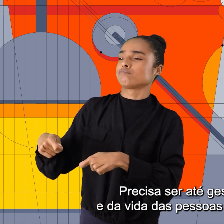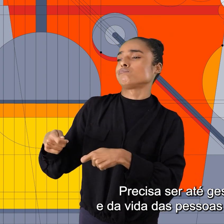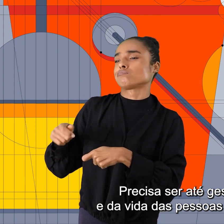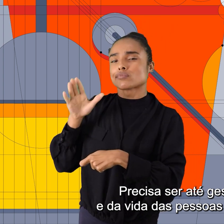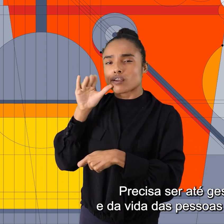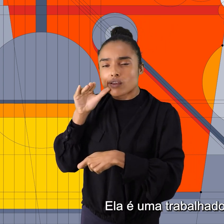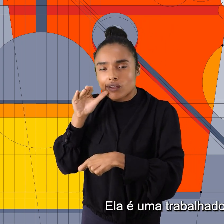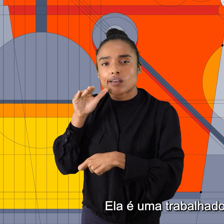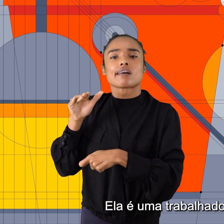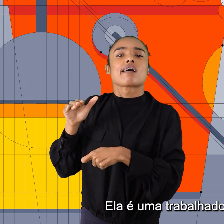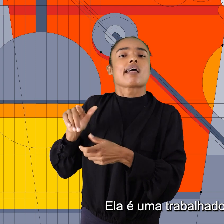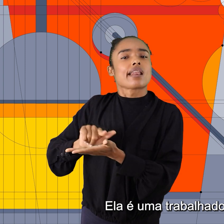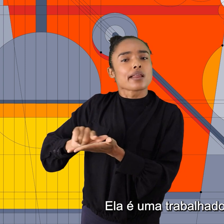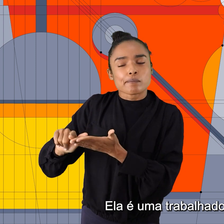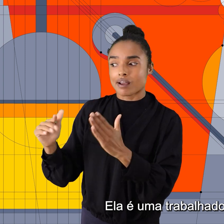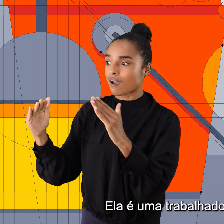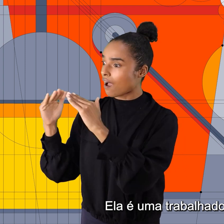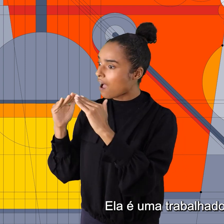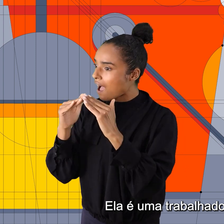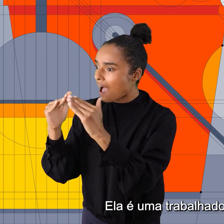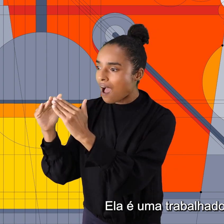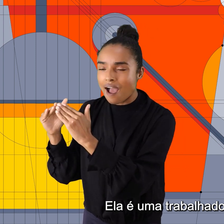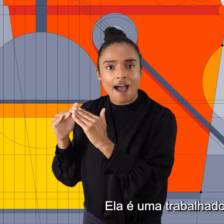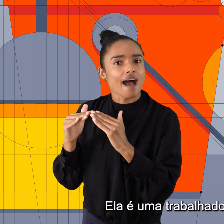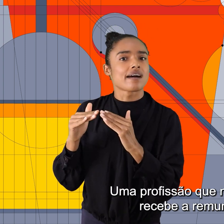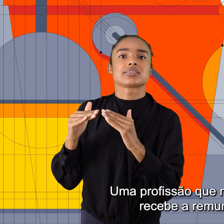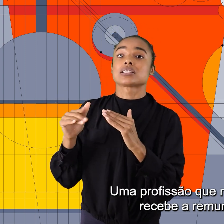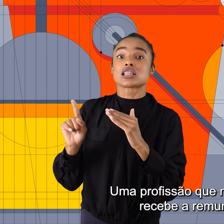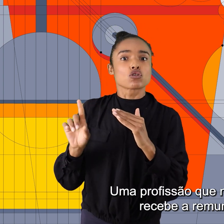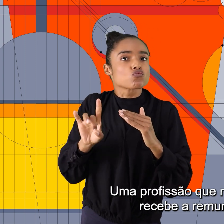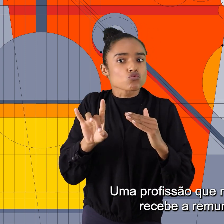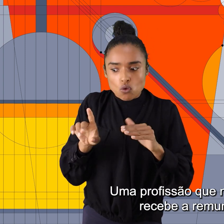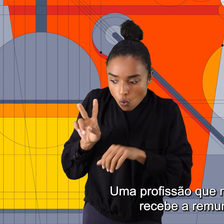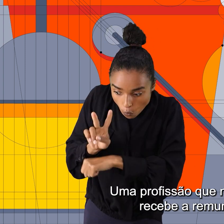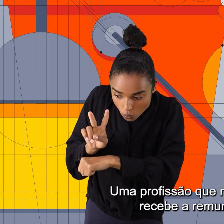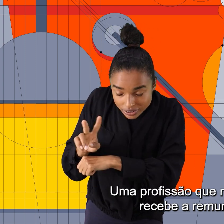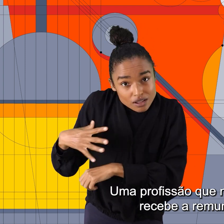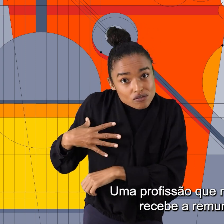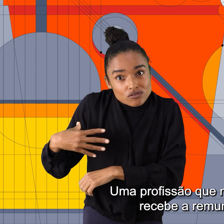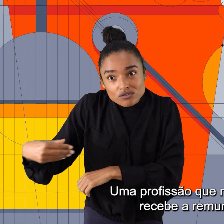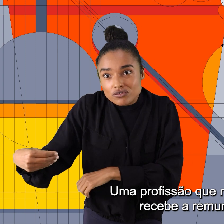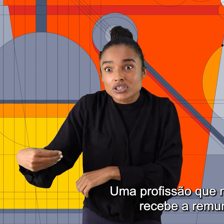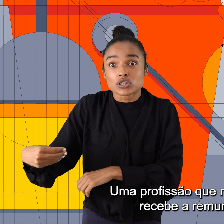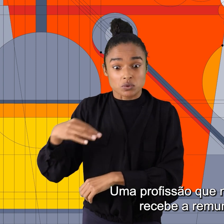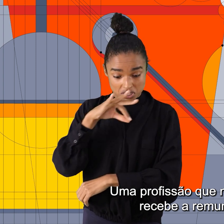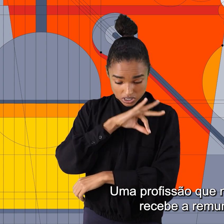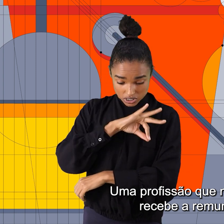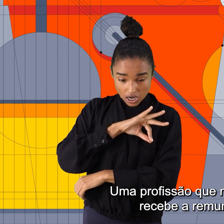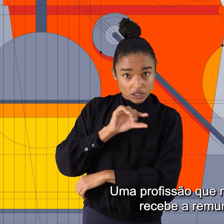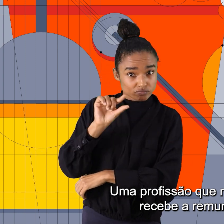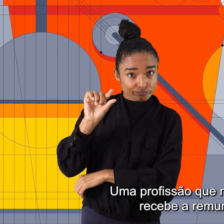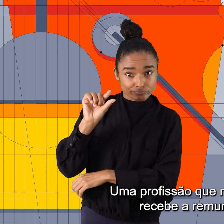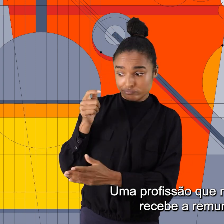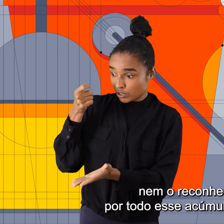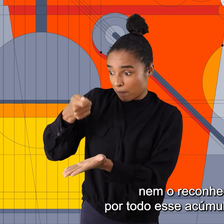ali. Ela é uma trabalhadora doméstica. Uma profissão que nem de longe recebe a